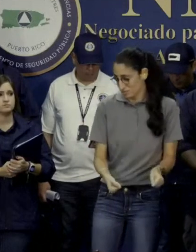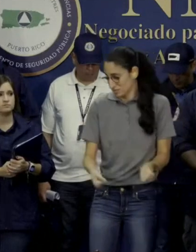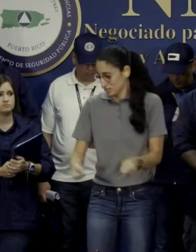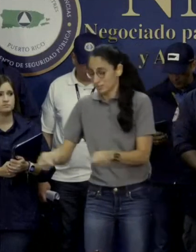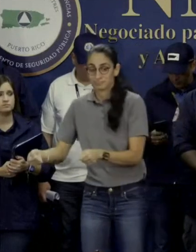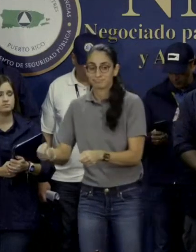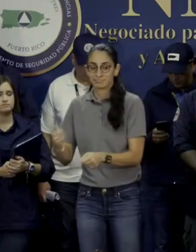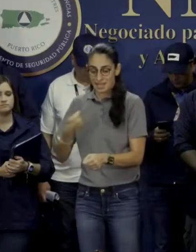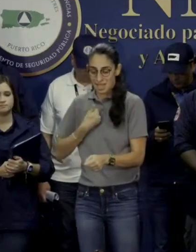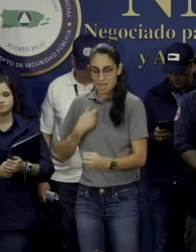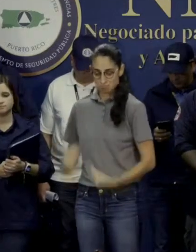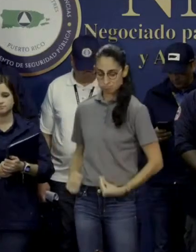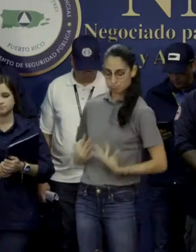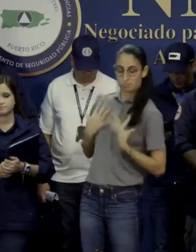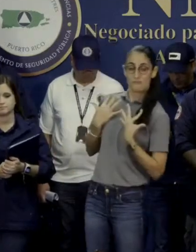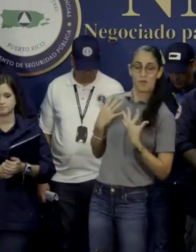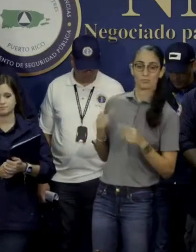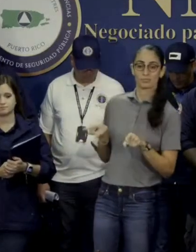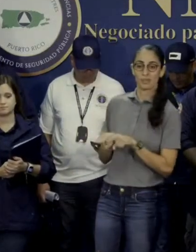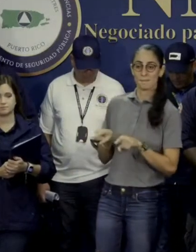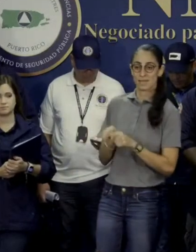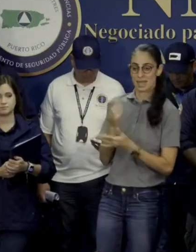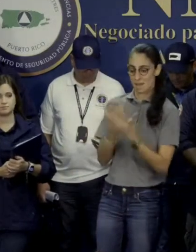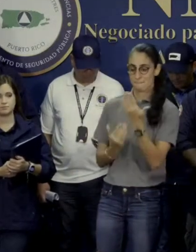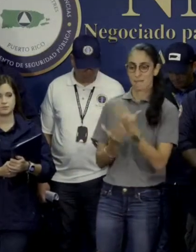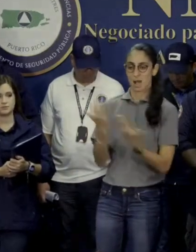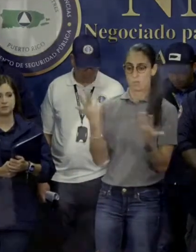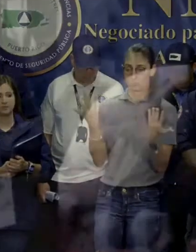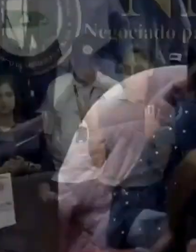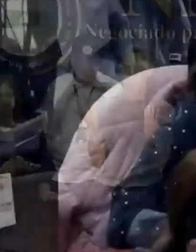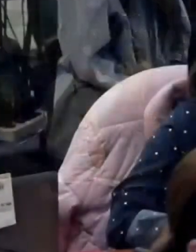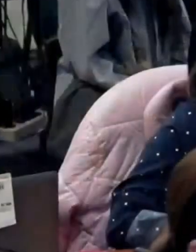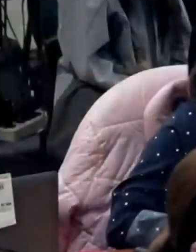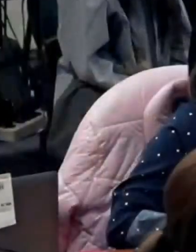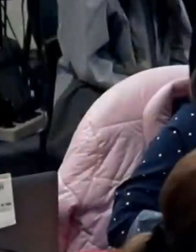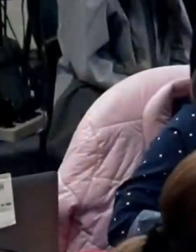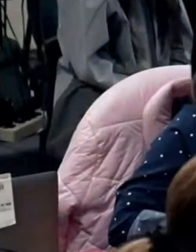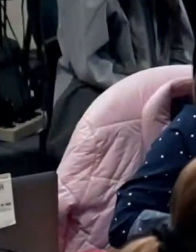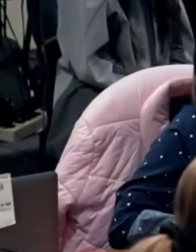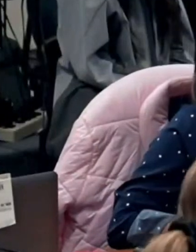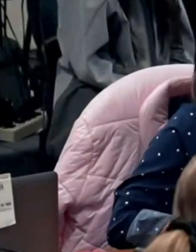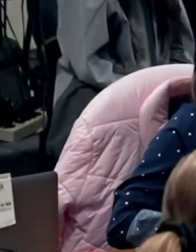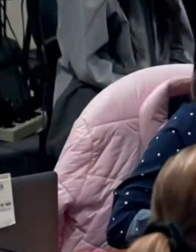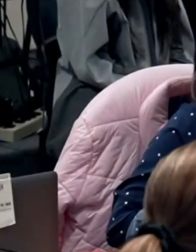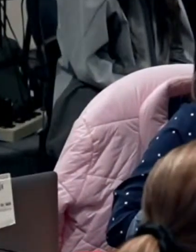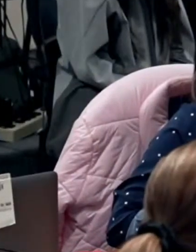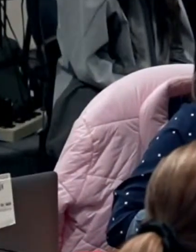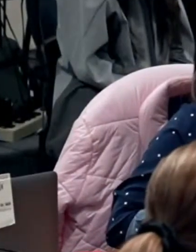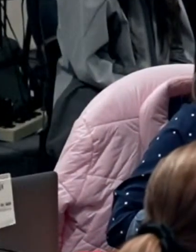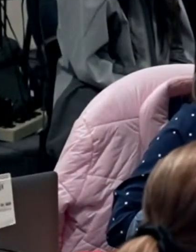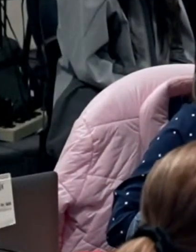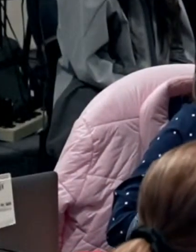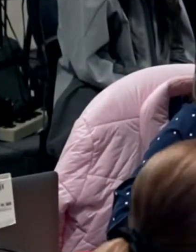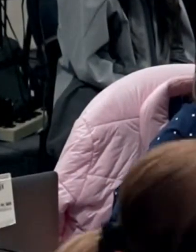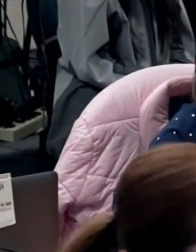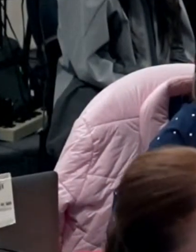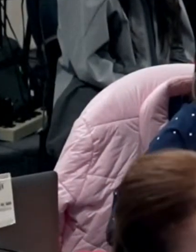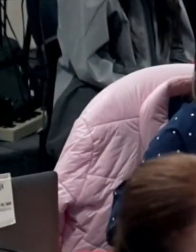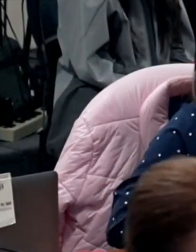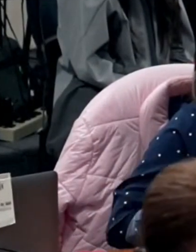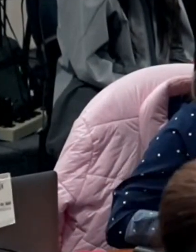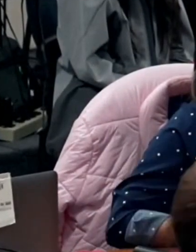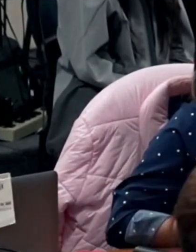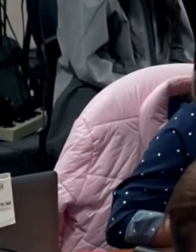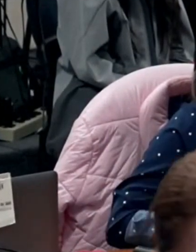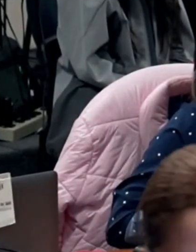también quemaduras en las manos. Esa es la información que tenemos. Bueno, ahora mismo es indefinido el tiempo que vamos a tener luz